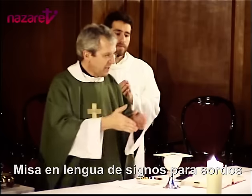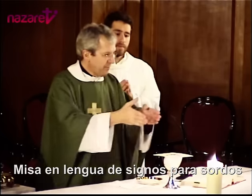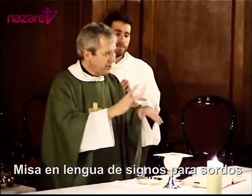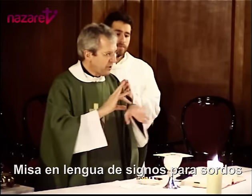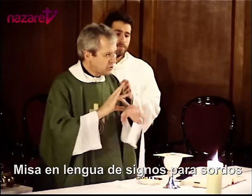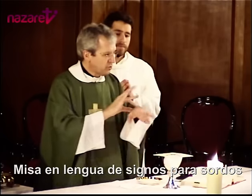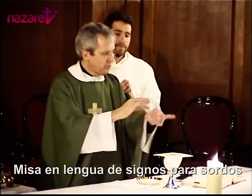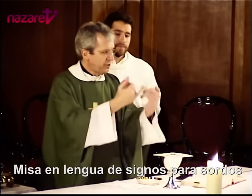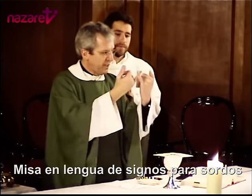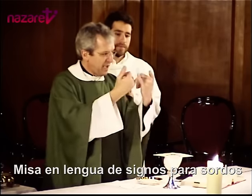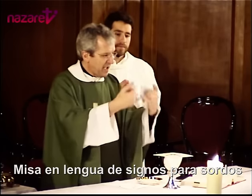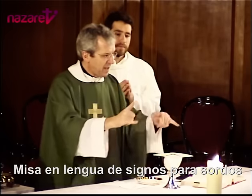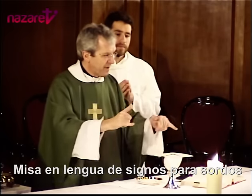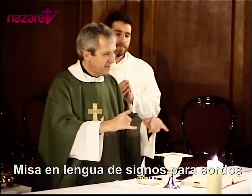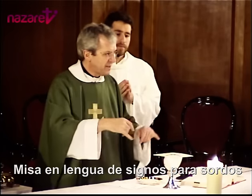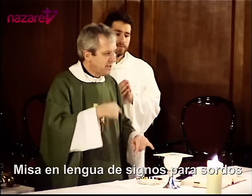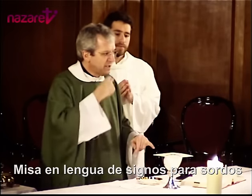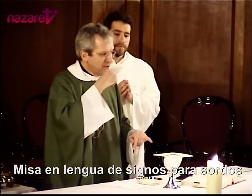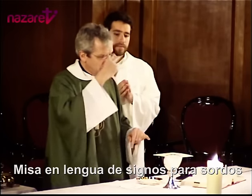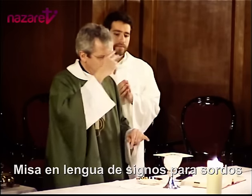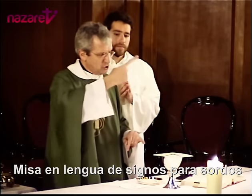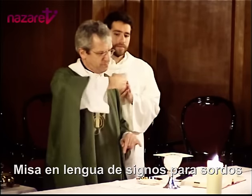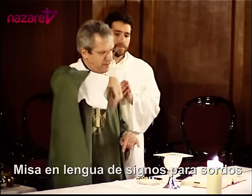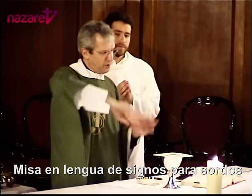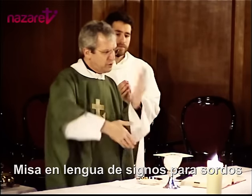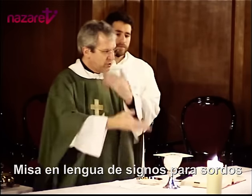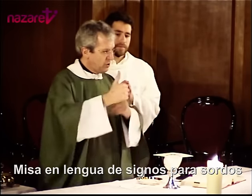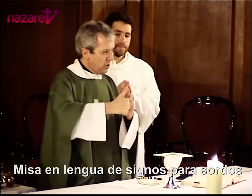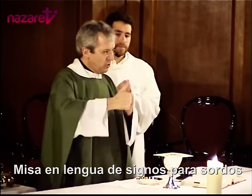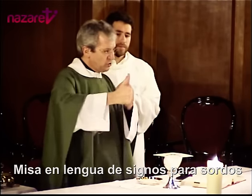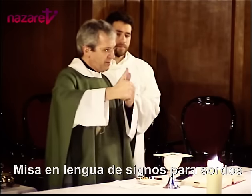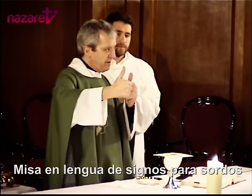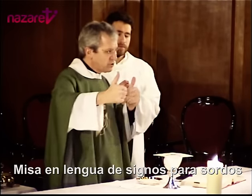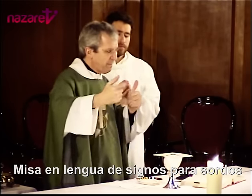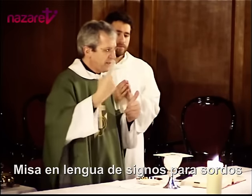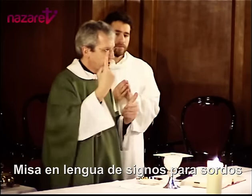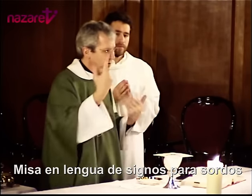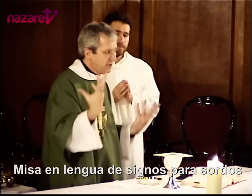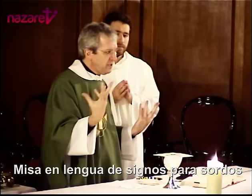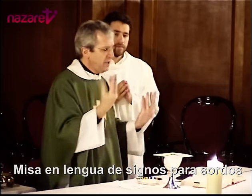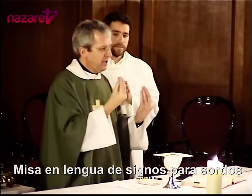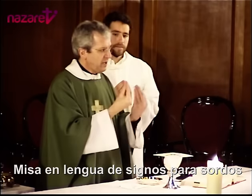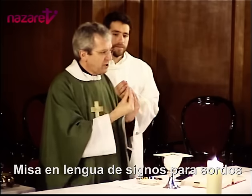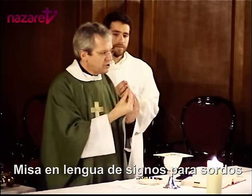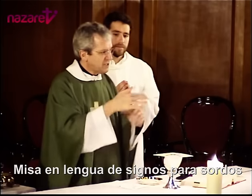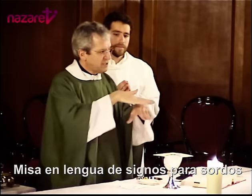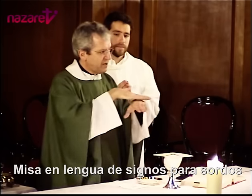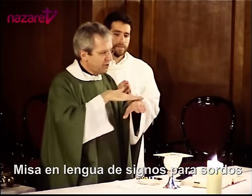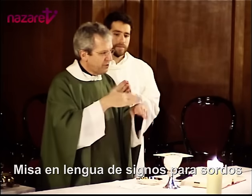camino que nos conduce a la paz. Dios Padre nuestro, nos habíamos apartado de ti y nos has